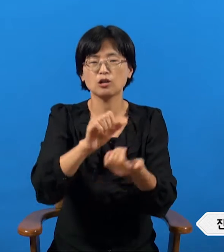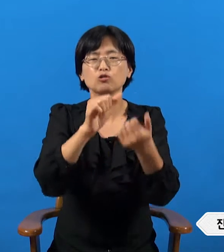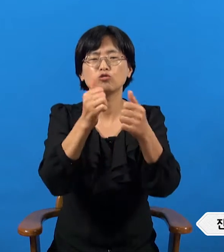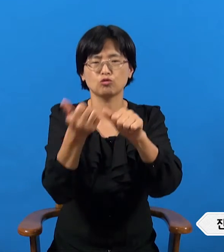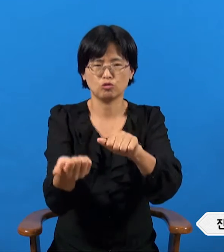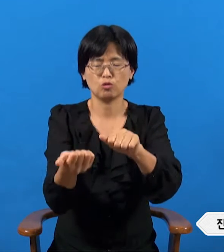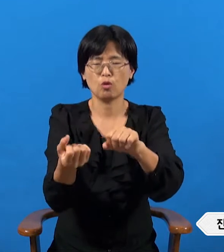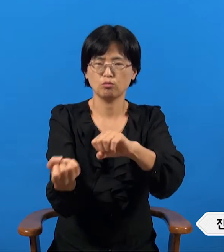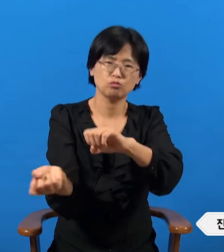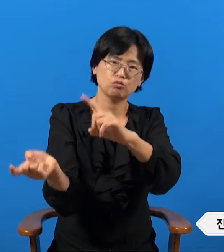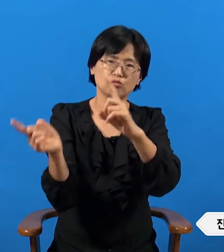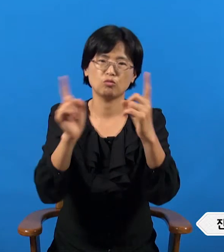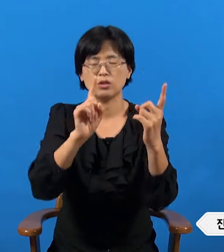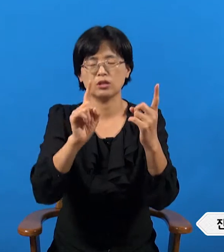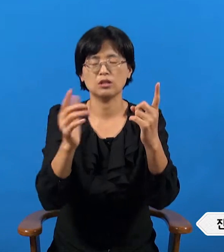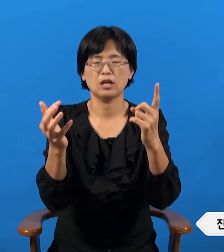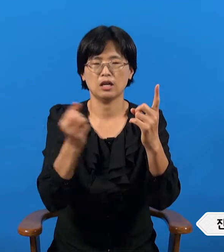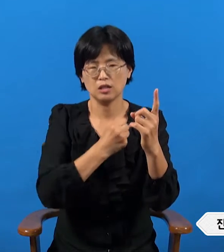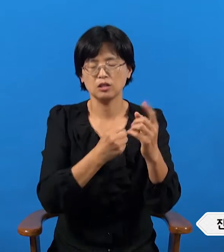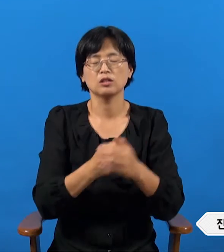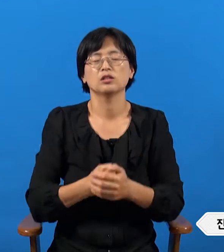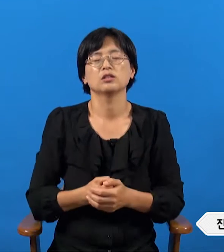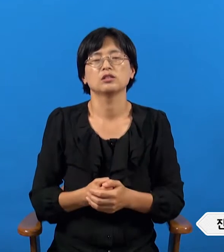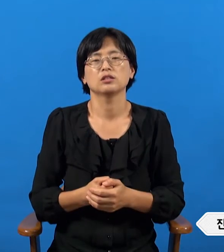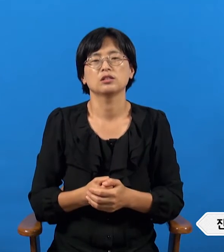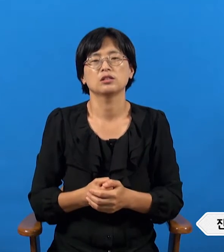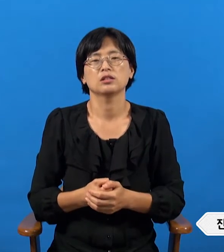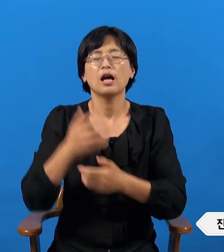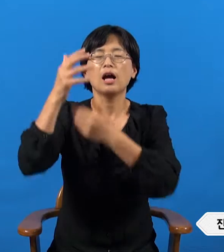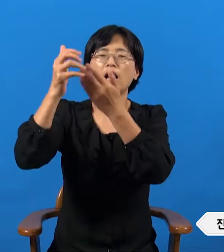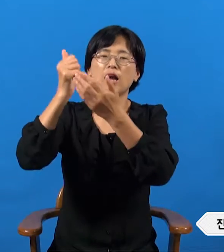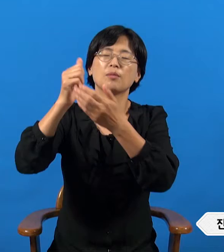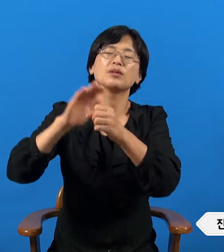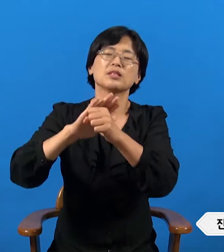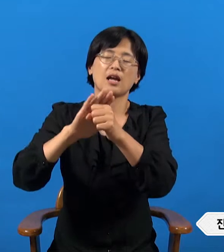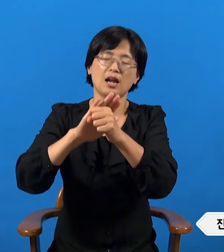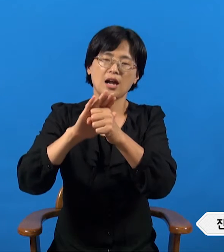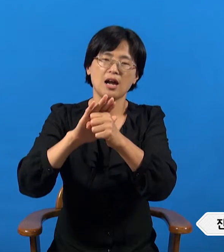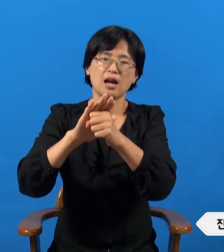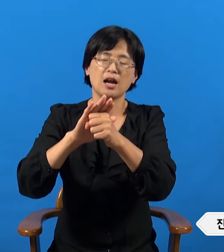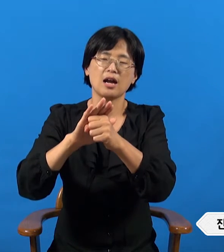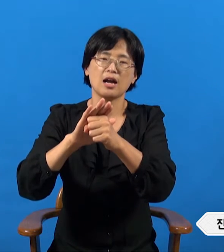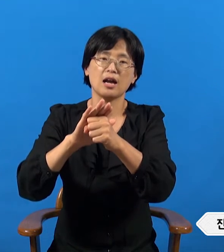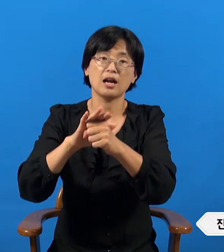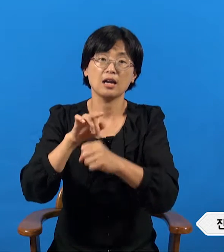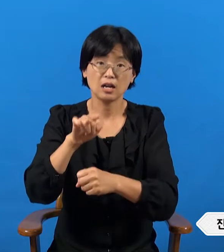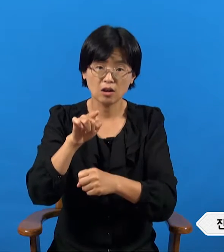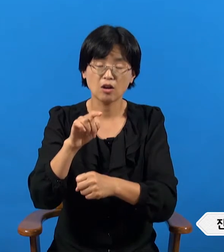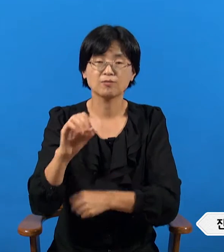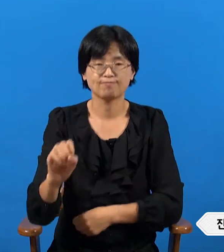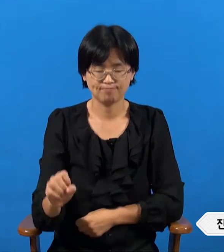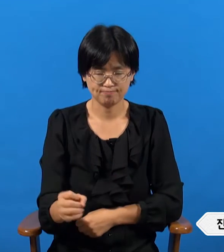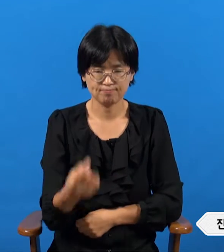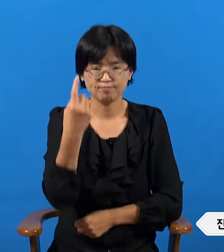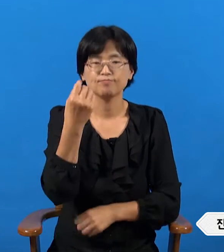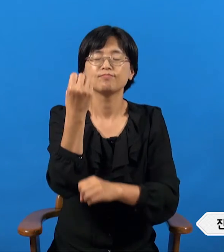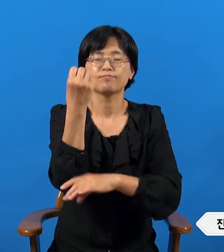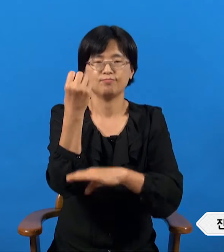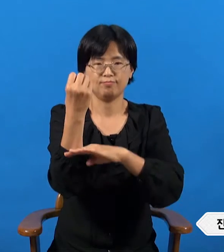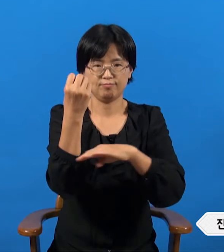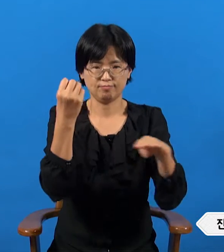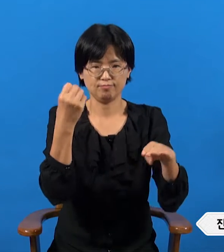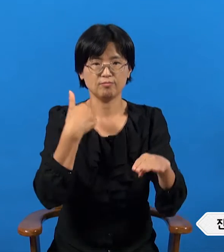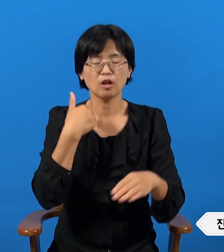나를 자녀 삼으신 하나님 아버지의 사랑. 오늘 성경은 바로